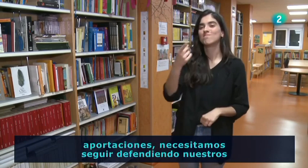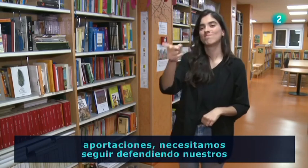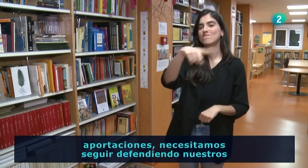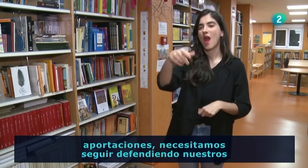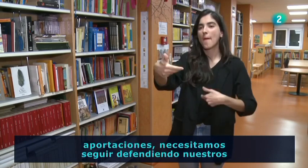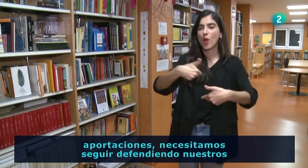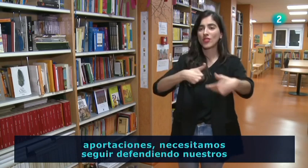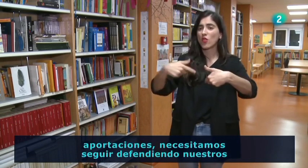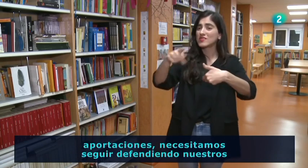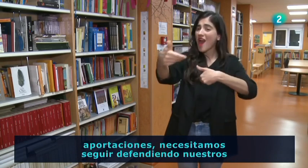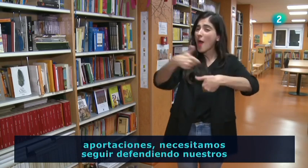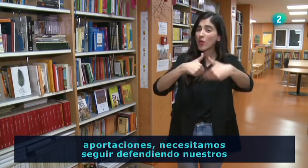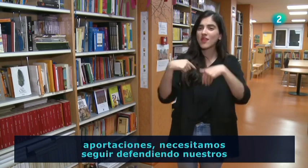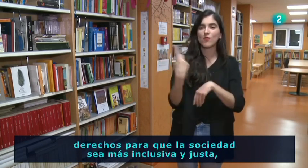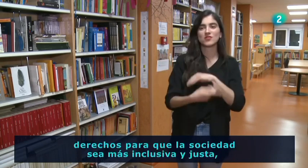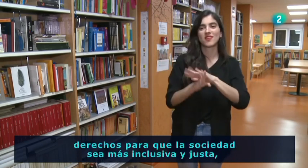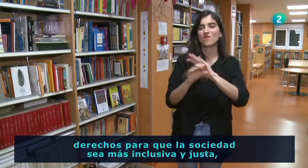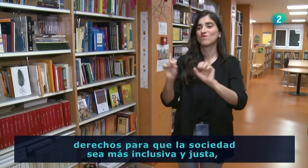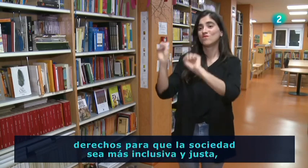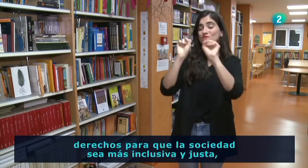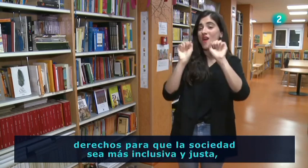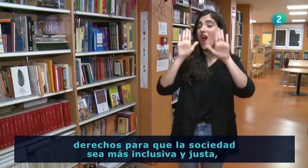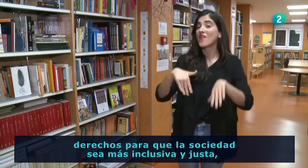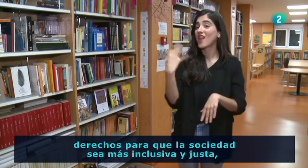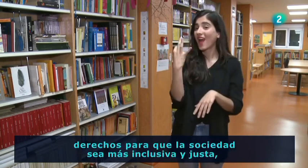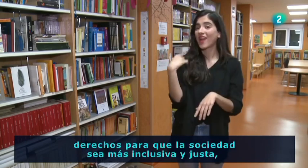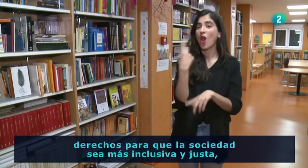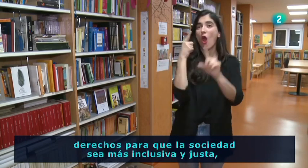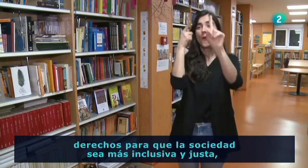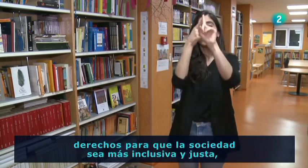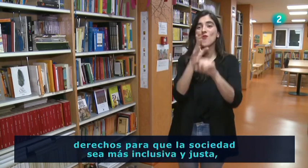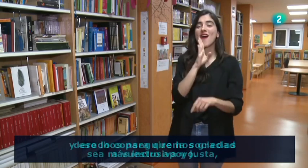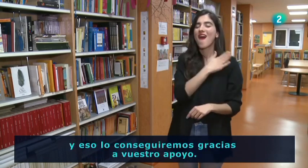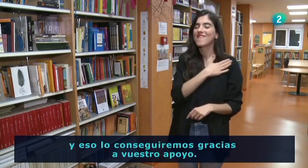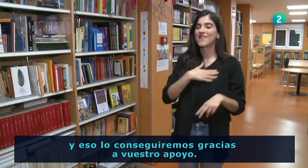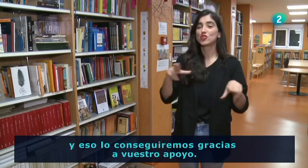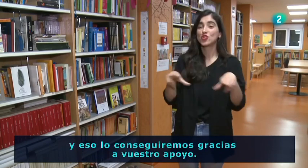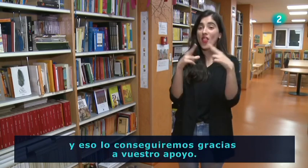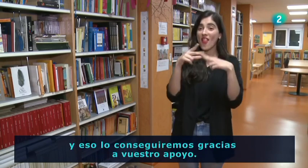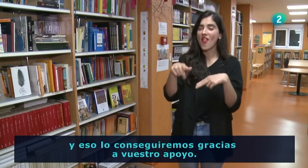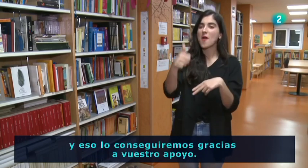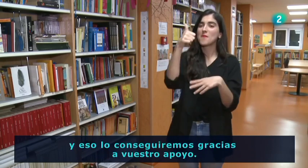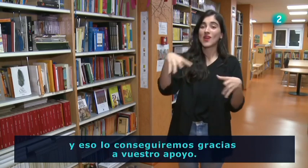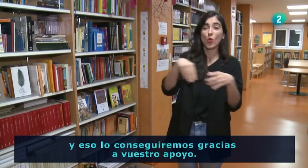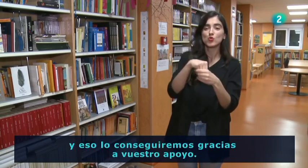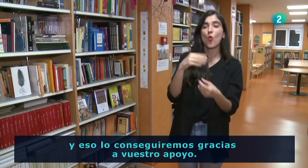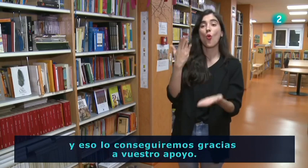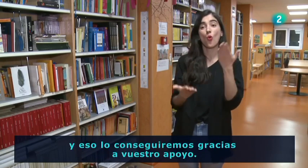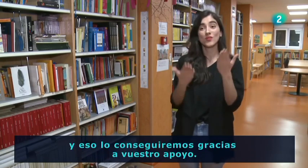Necesitamos seguir defendiendo nuestros derechos para que la sociedad sea más inclusiva y justa. Y eso lo conseguiremos gracias a vuestro apoyo.